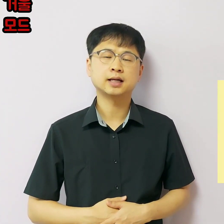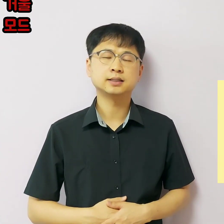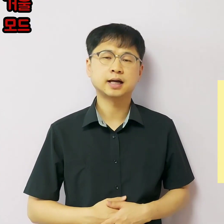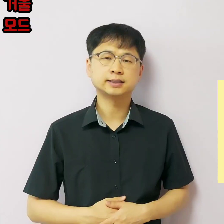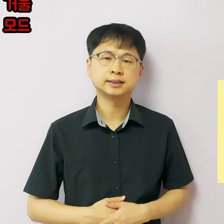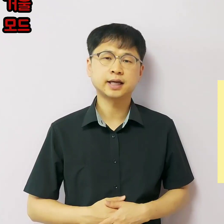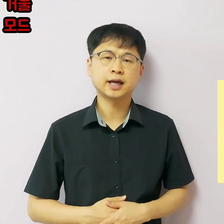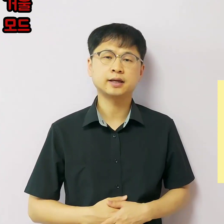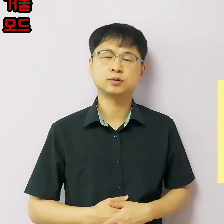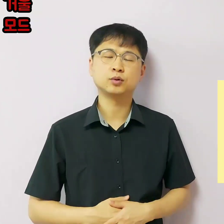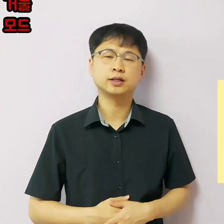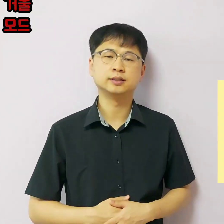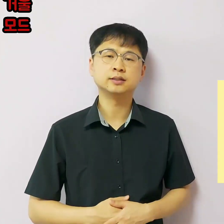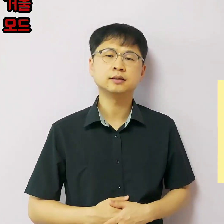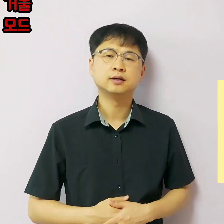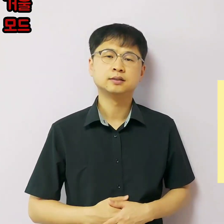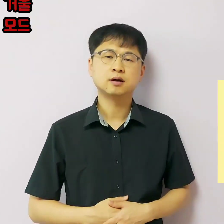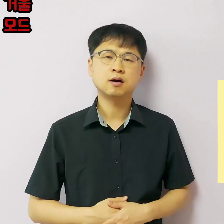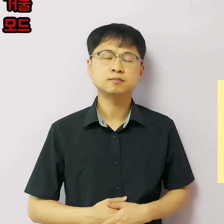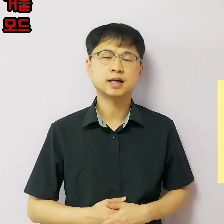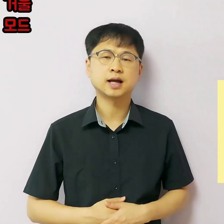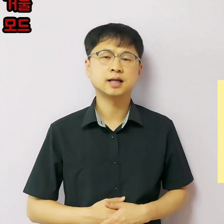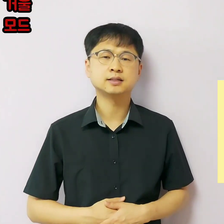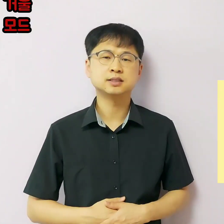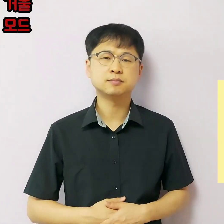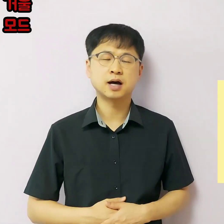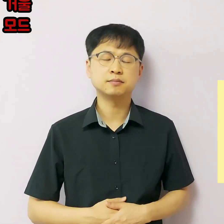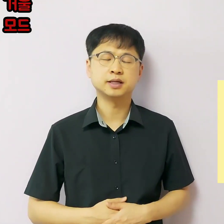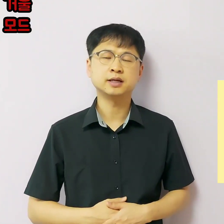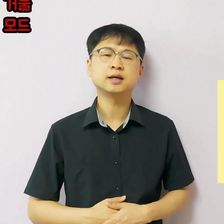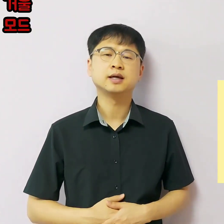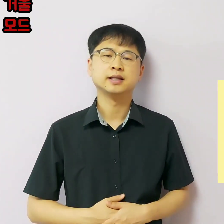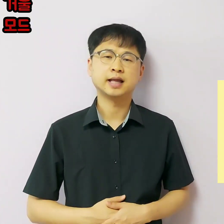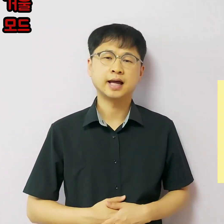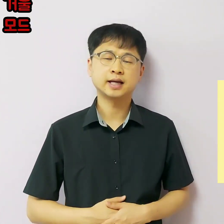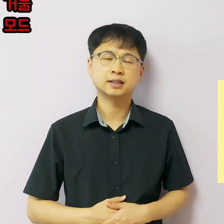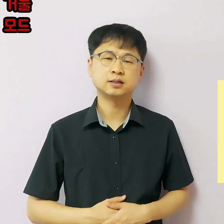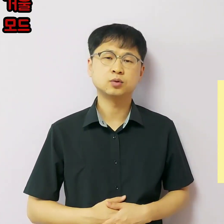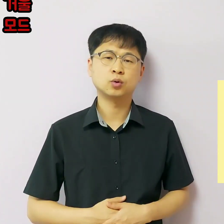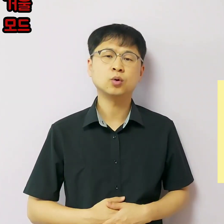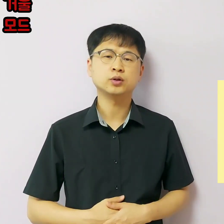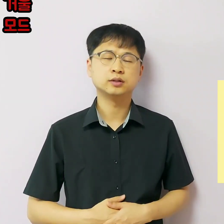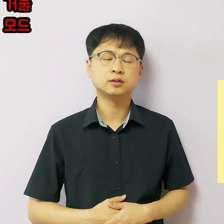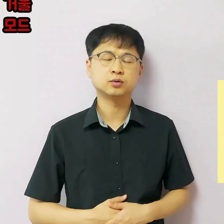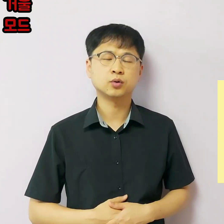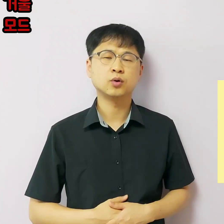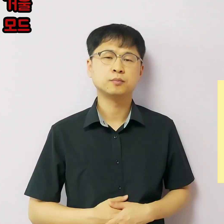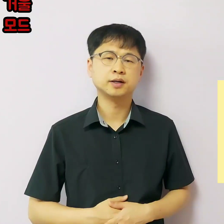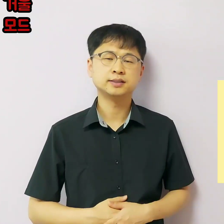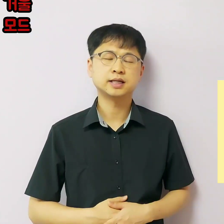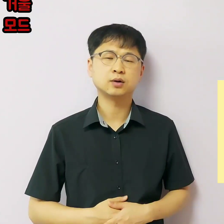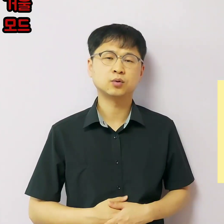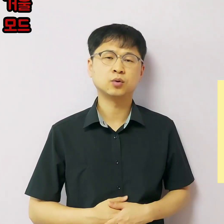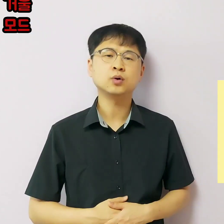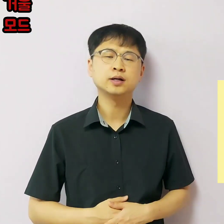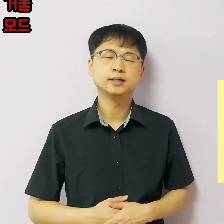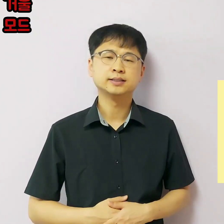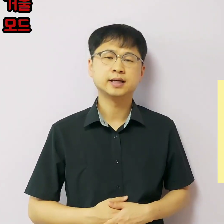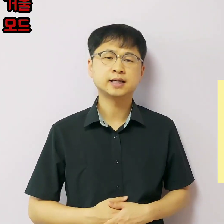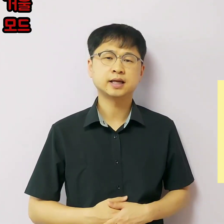사랑하는 당신께 이 노래는 처음 사랑하는 그 마음이 나이가 들고 늙어도 변치 않고 세상의